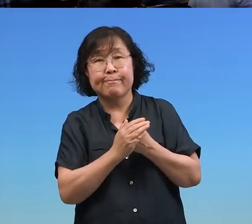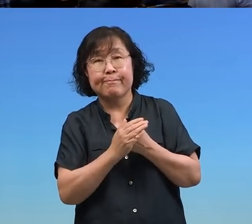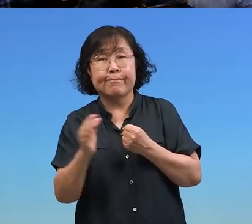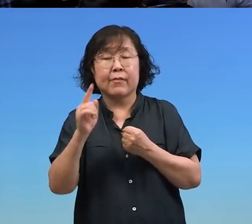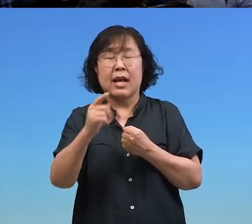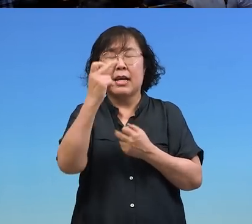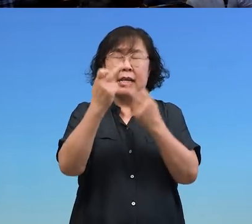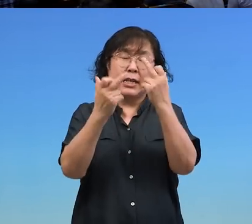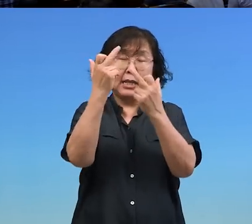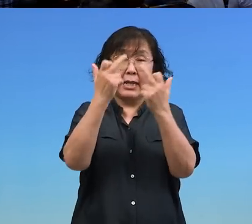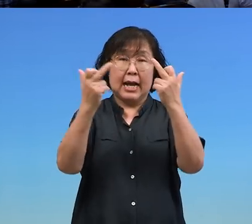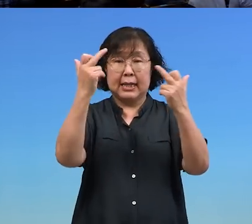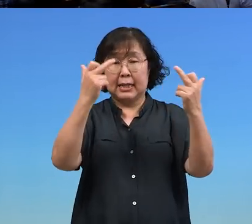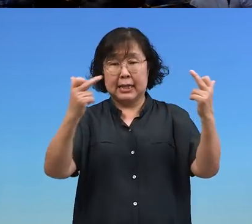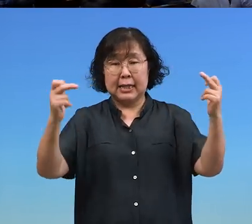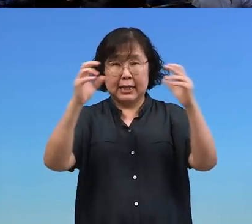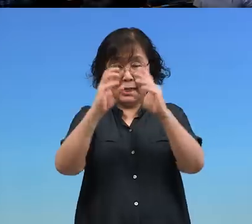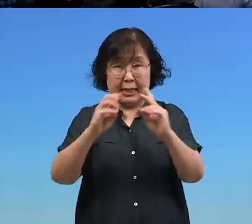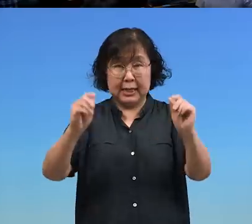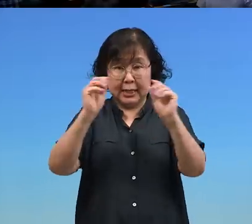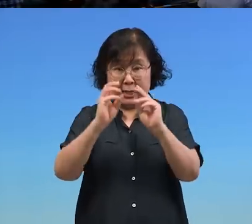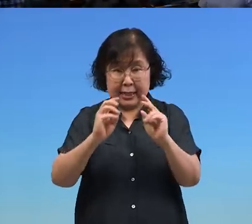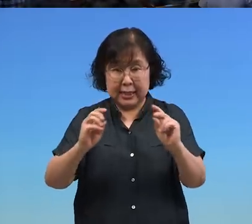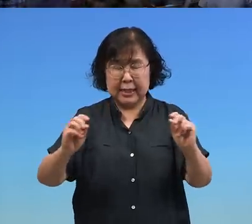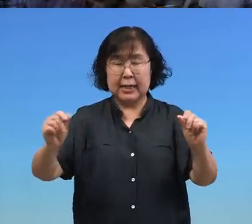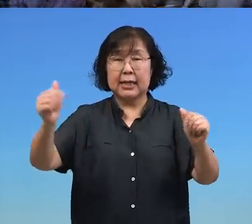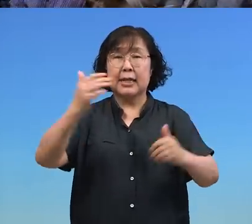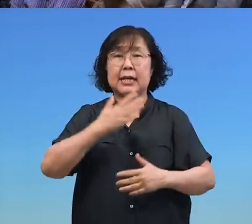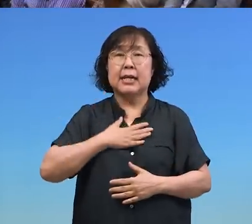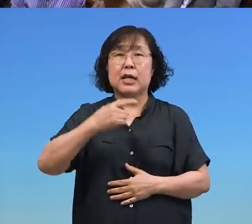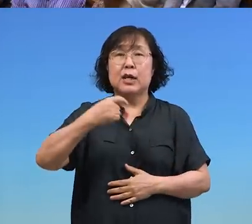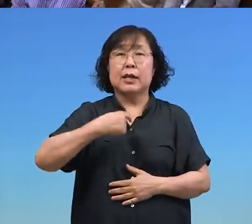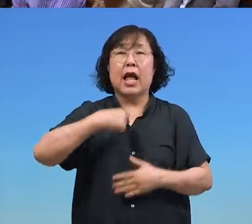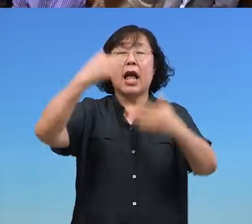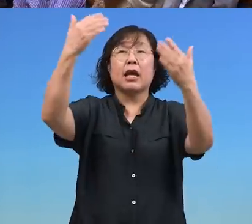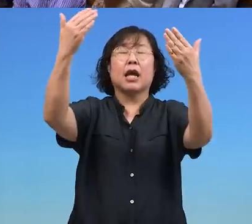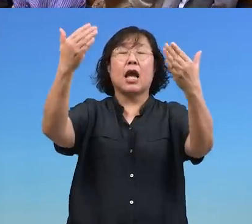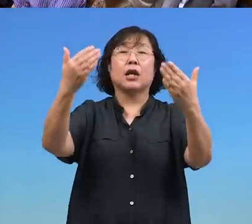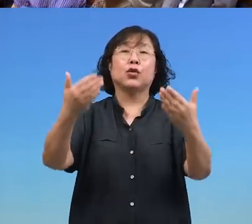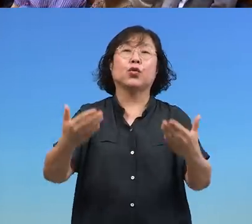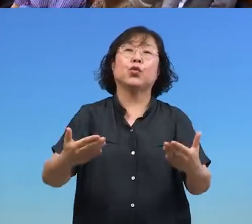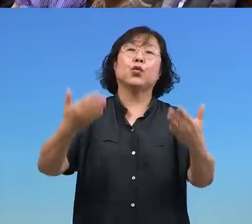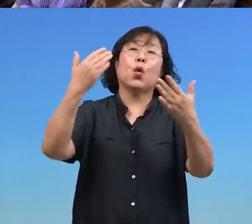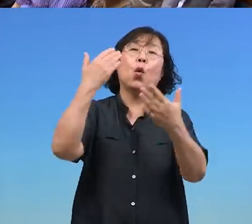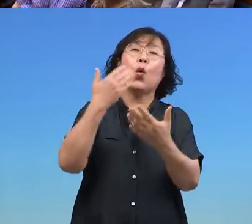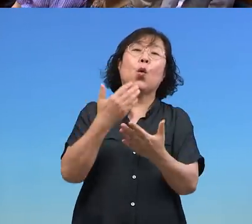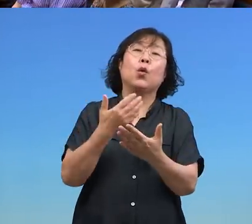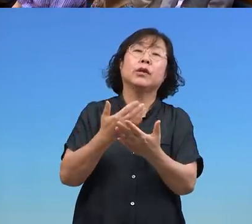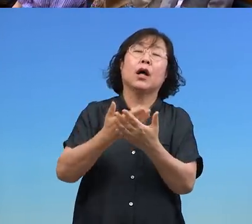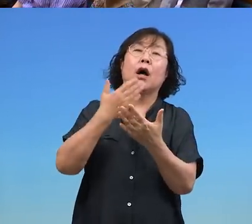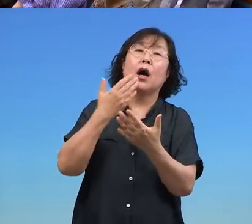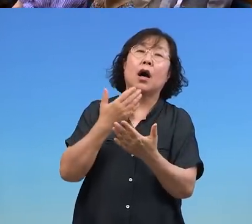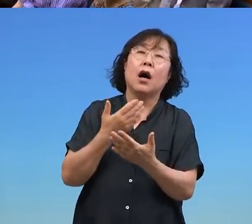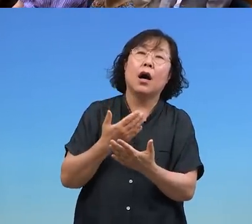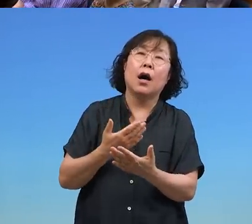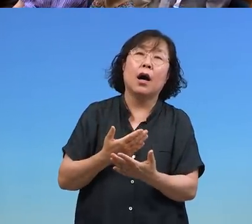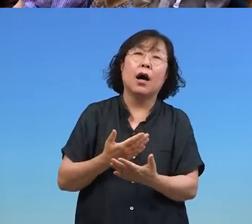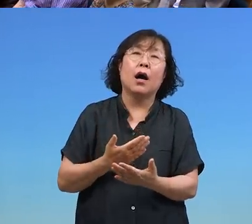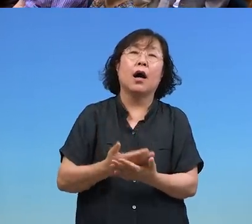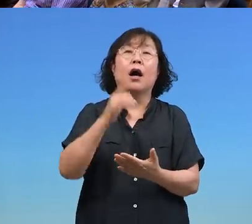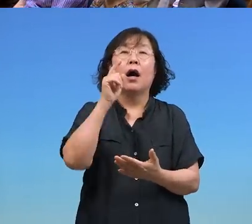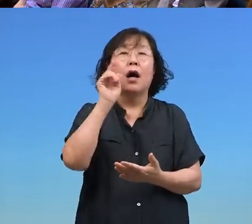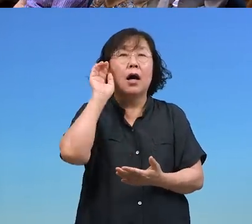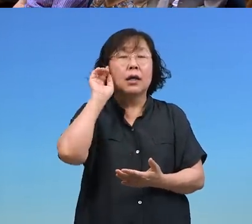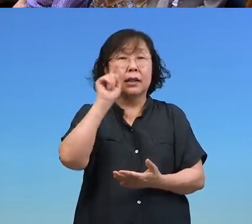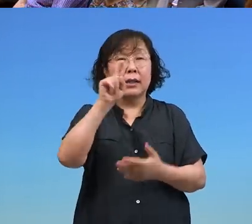이 산지를 내게 주소서